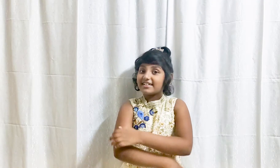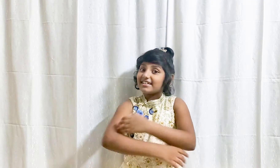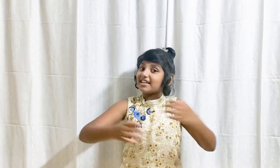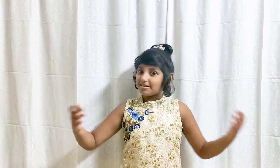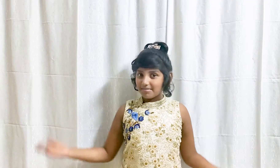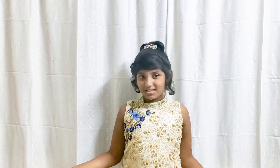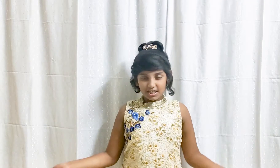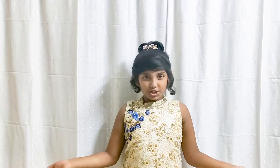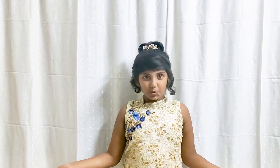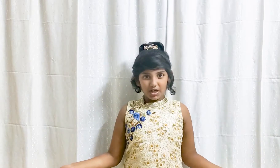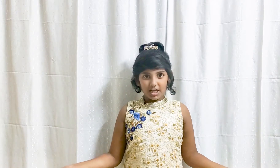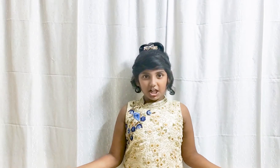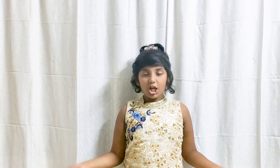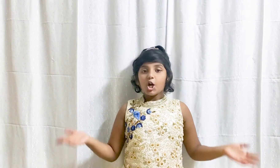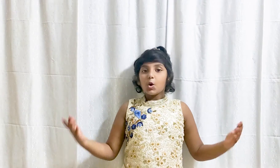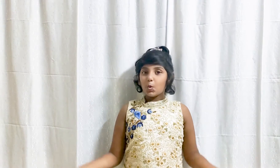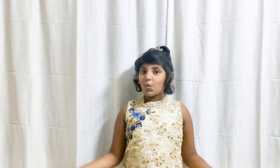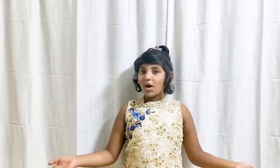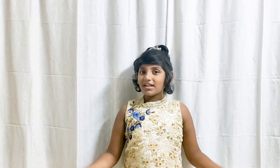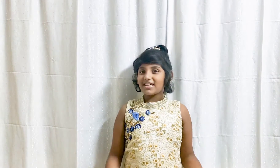பகைக்கிறவர்களுக்கு நன்மை செய்யுங்கள், உங்களை